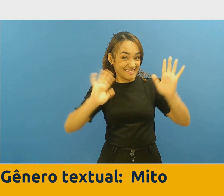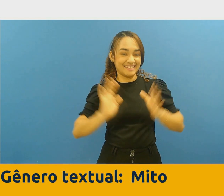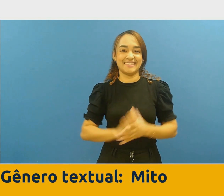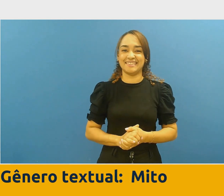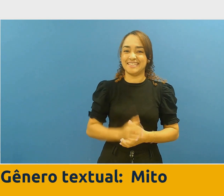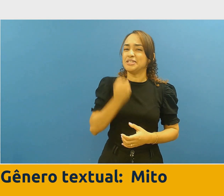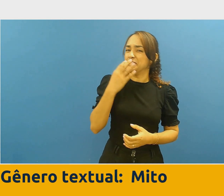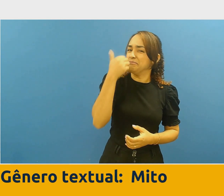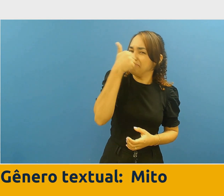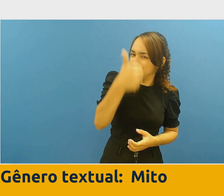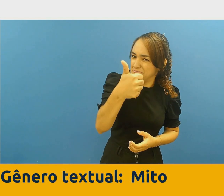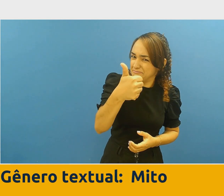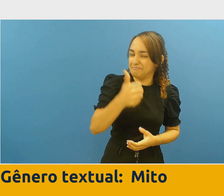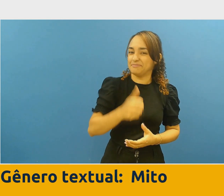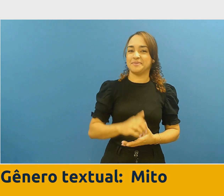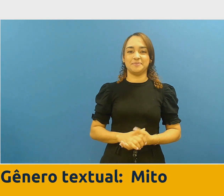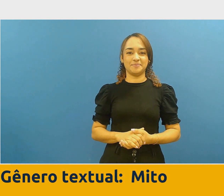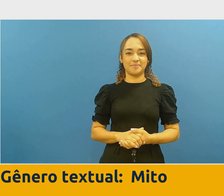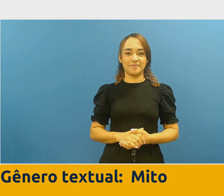Olá, pessoal!